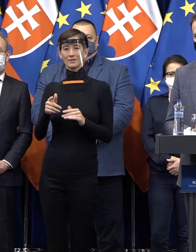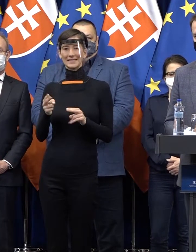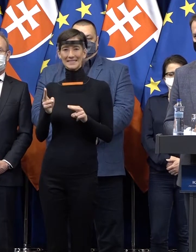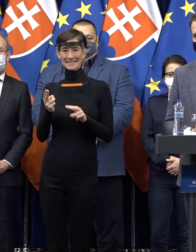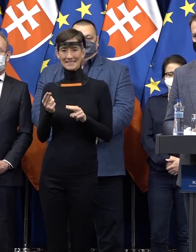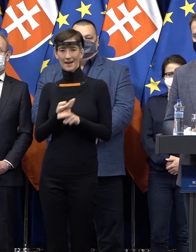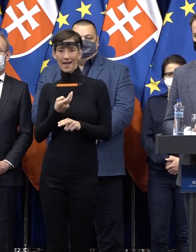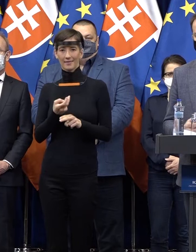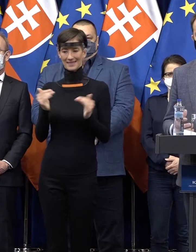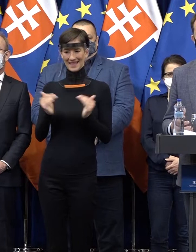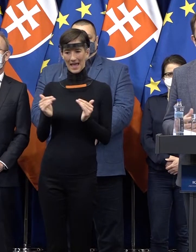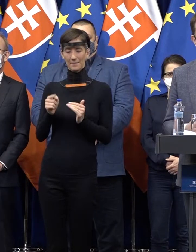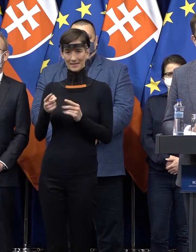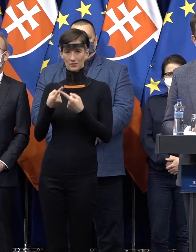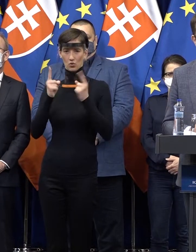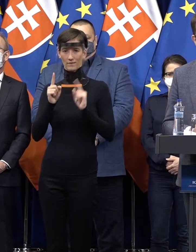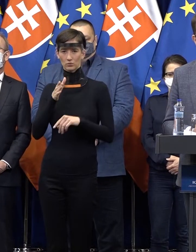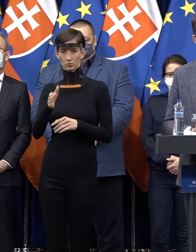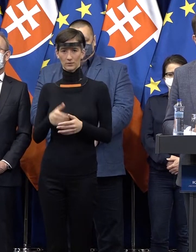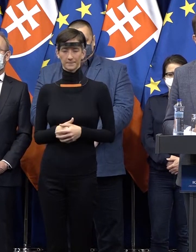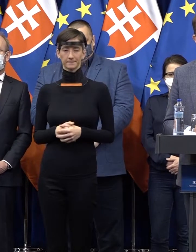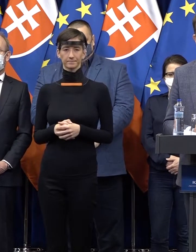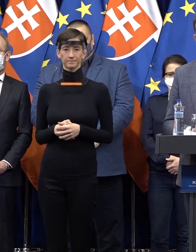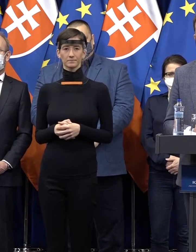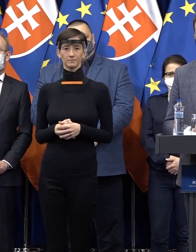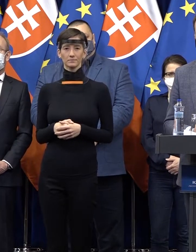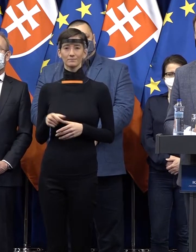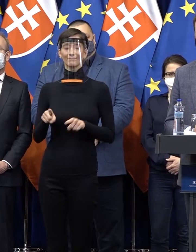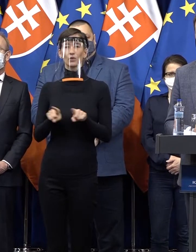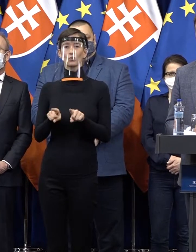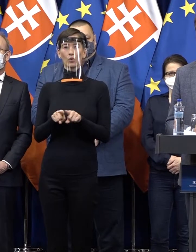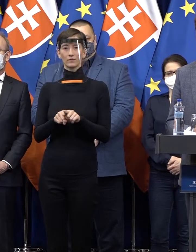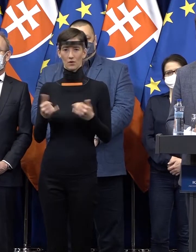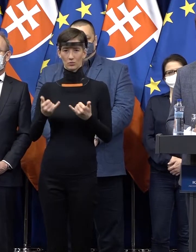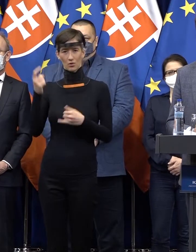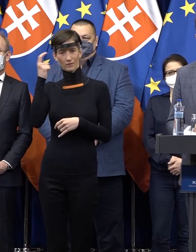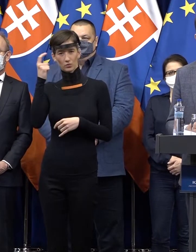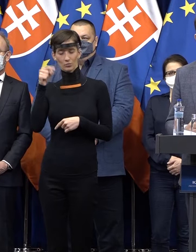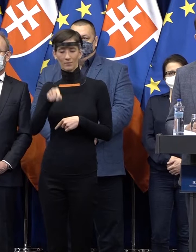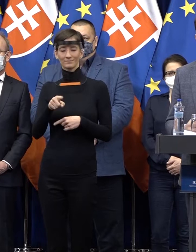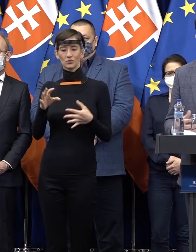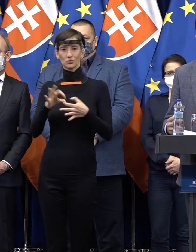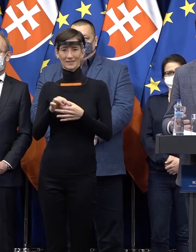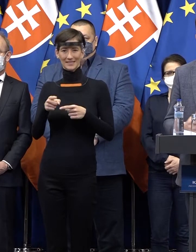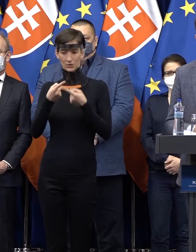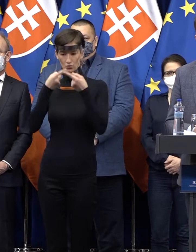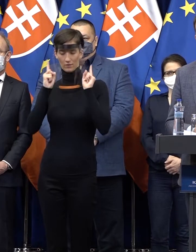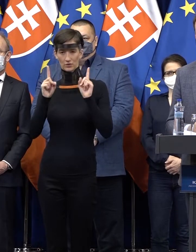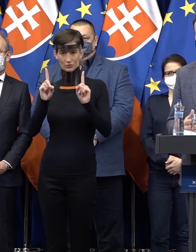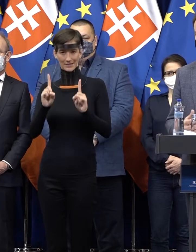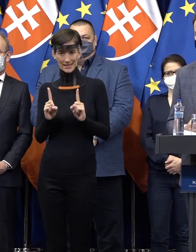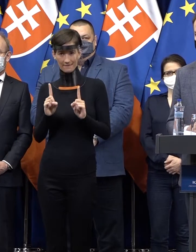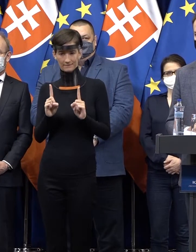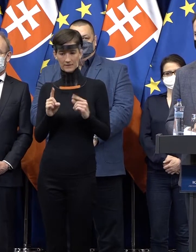krízy. Zároveň si ale uvedomujeme, že stav, ktorý sme dosiahli, bolo v období, kedy sme nemali sviatky